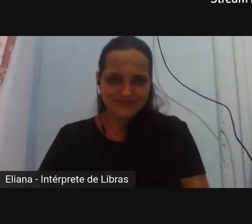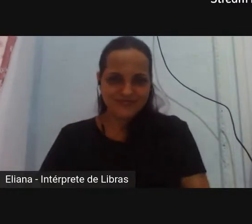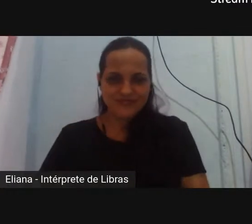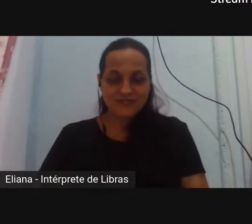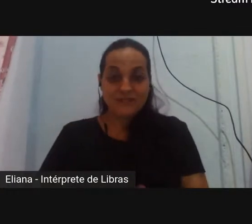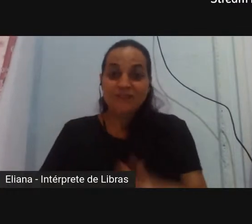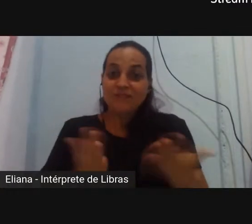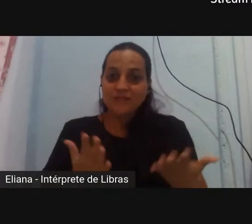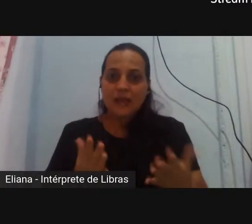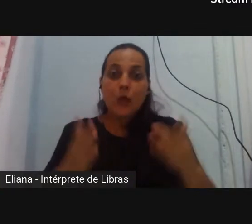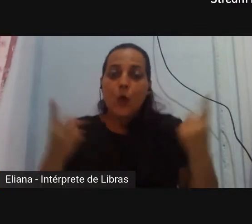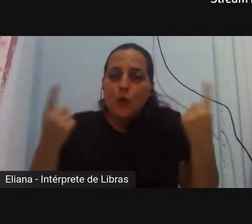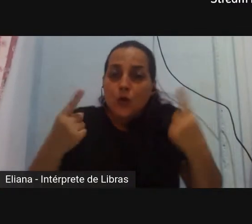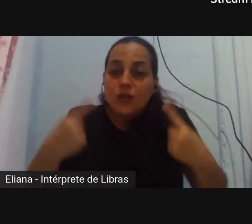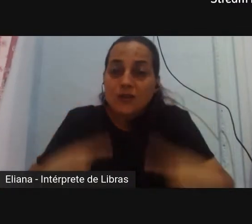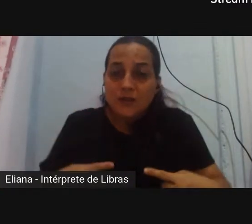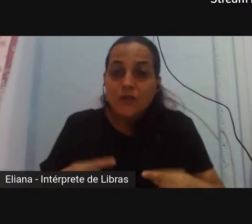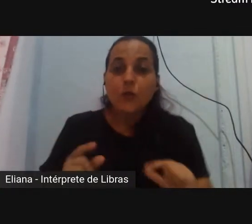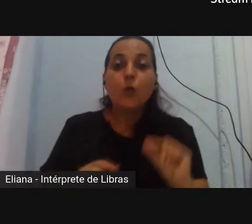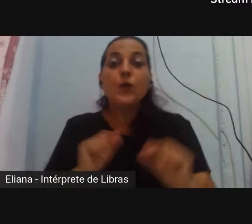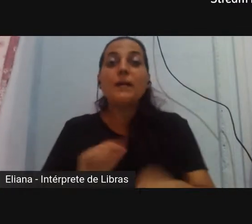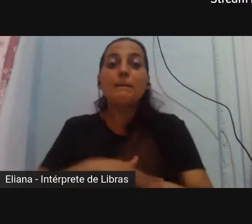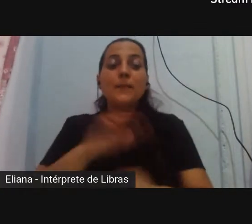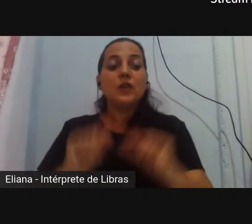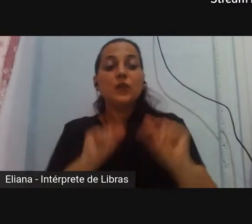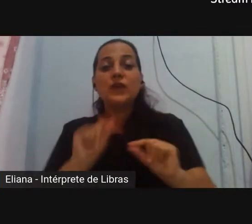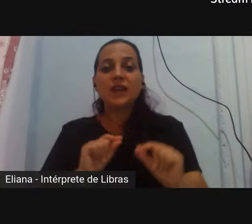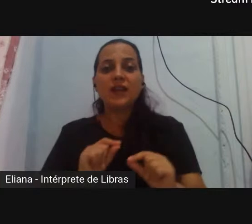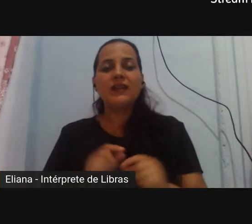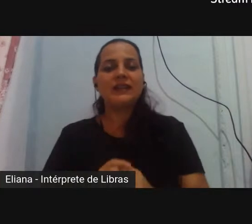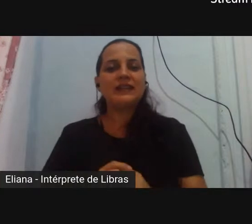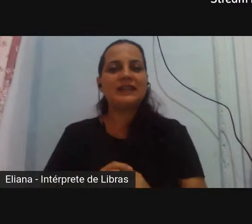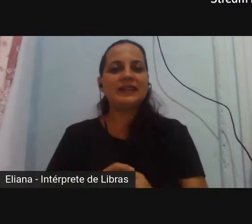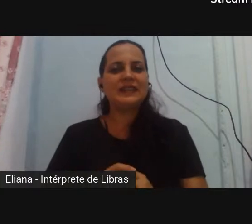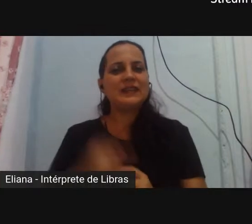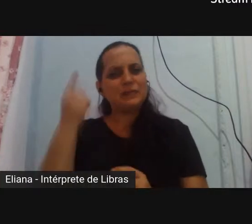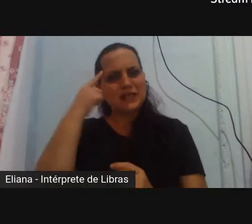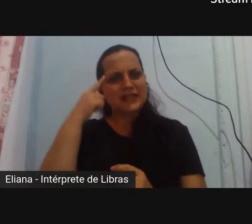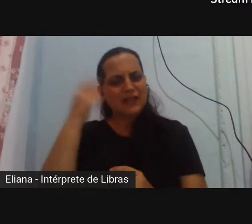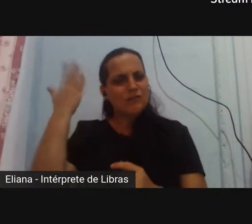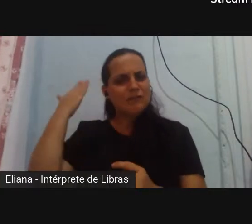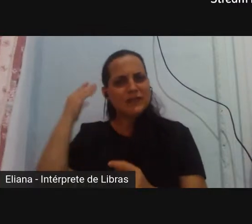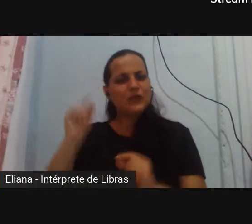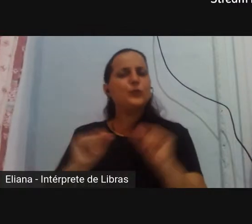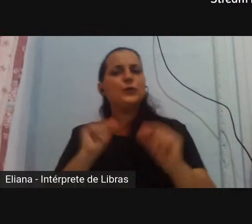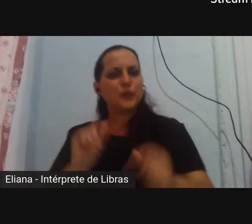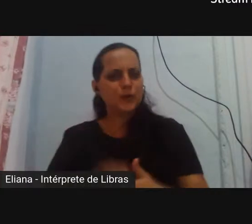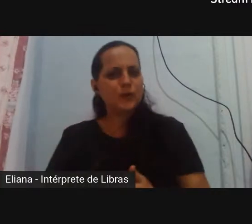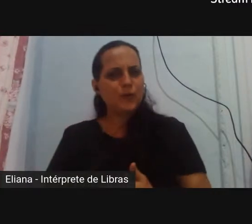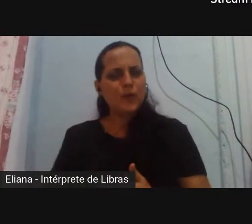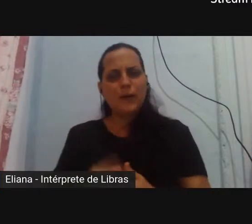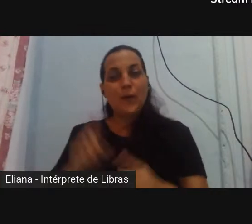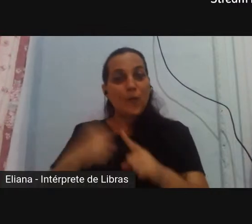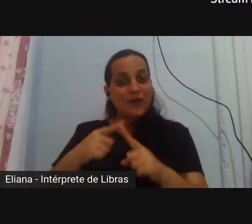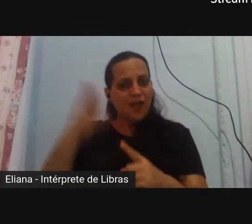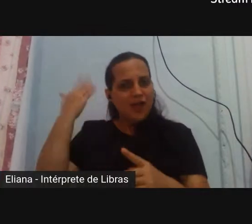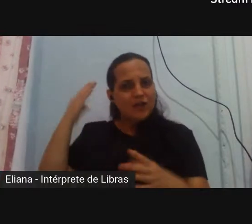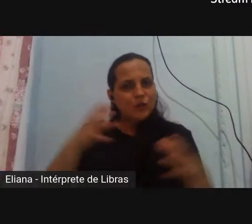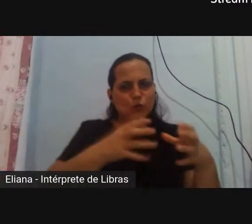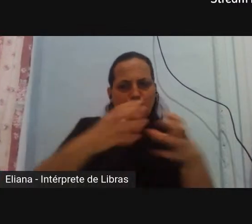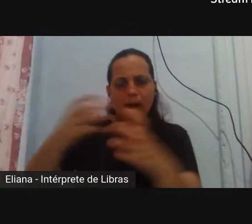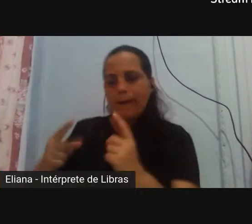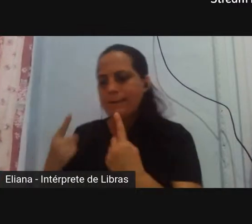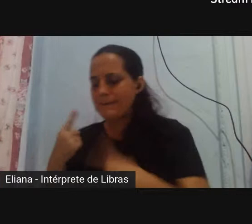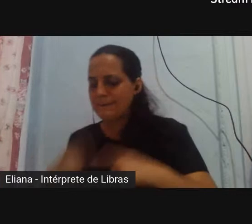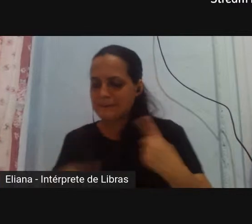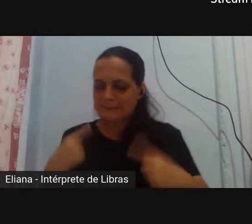Mas o grande desafio que se colocava para nós, ao começarmos a debater isso lá